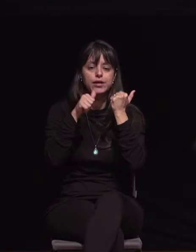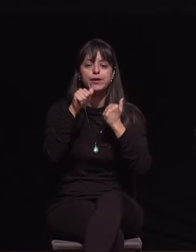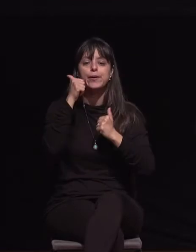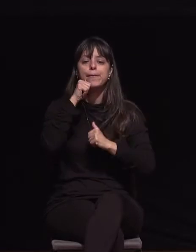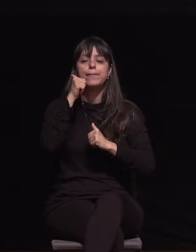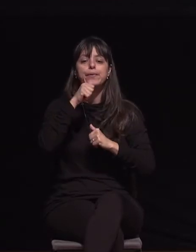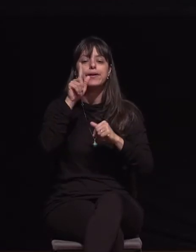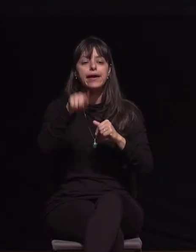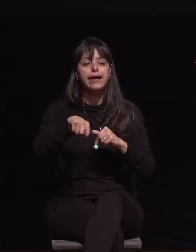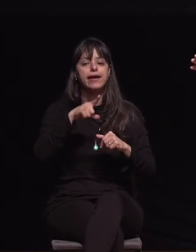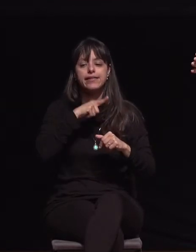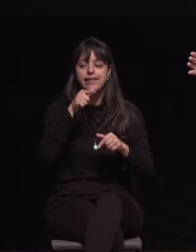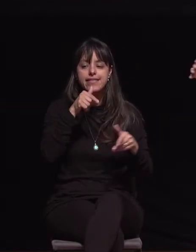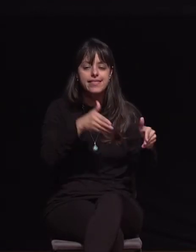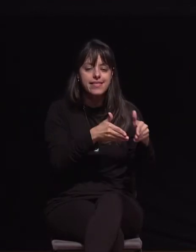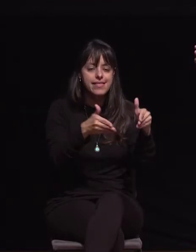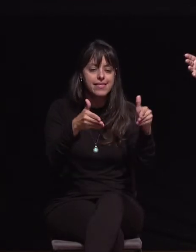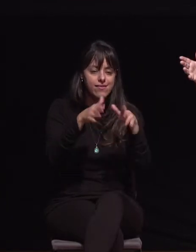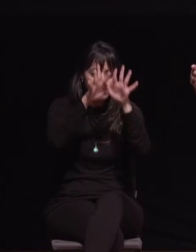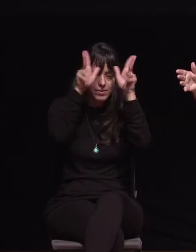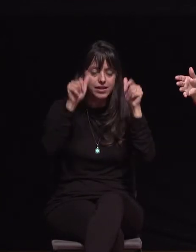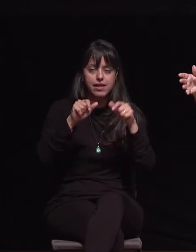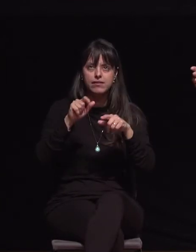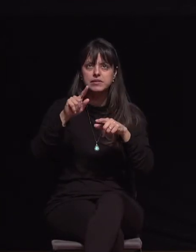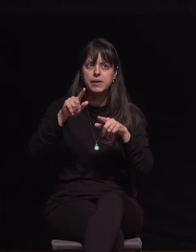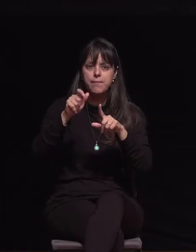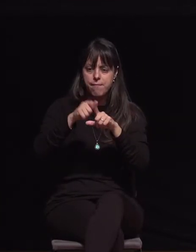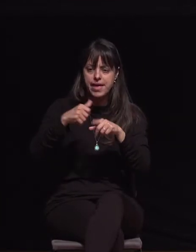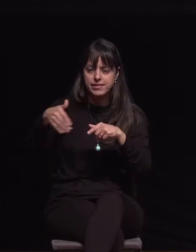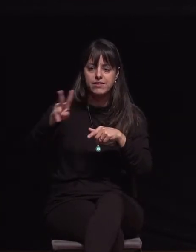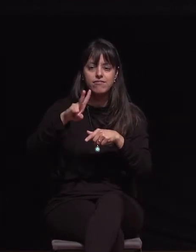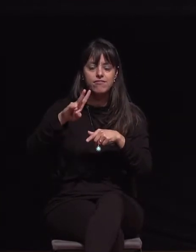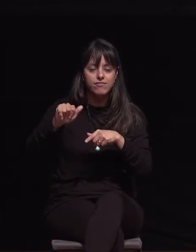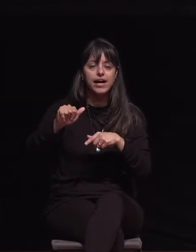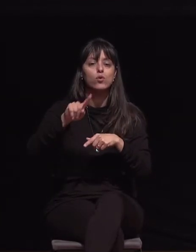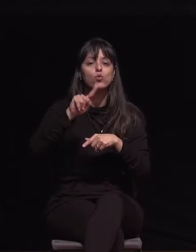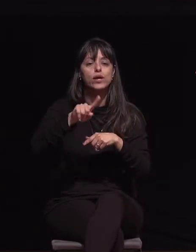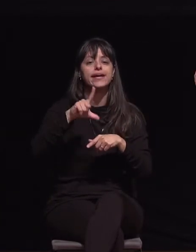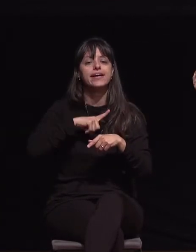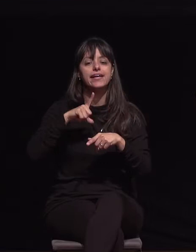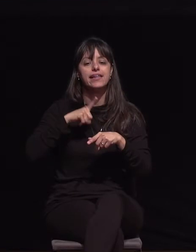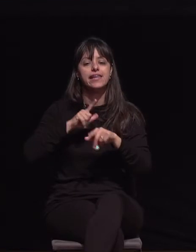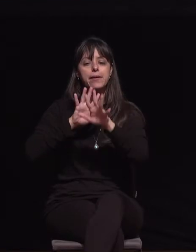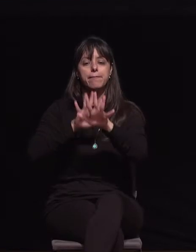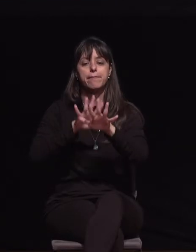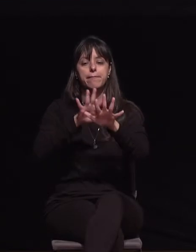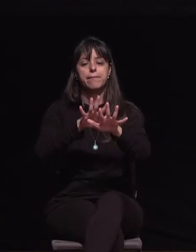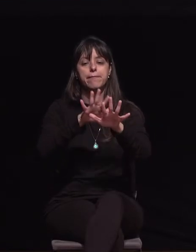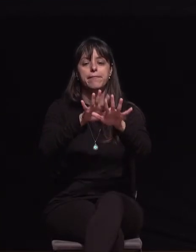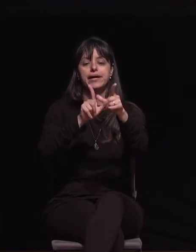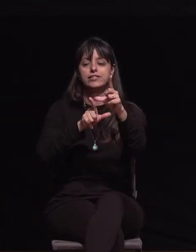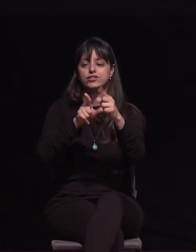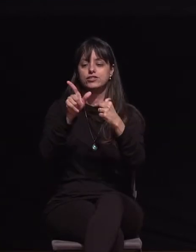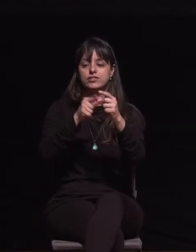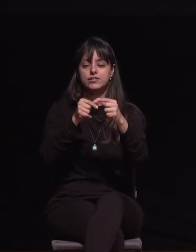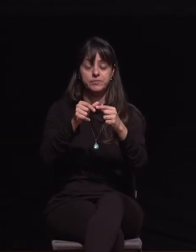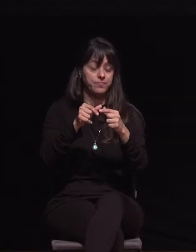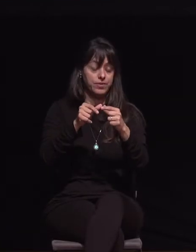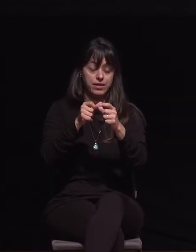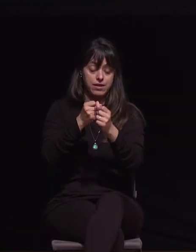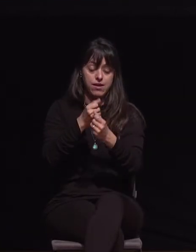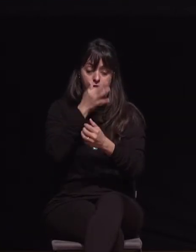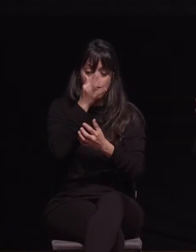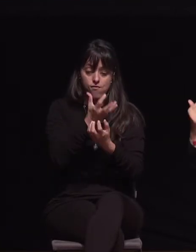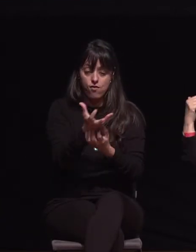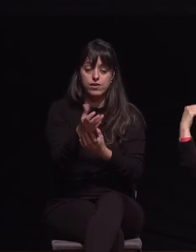ribeirinhas. Daqui o mês que vem, aliás, o mês que vem, esse mês, tem a Marcha das Margaridas lá em Brasília. Dia 25 de julho teve a Marcha